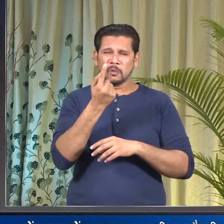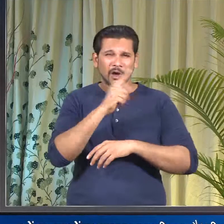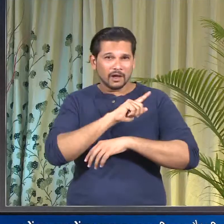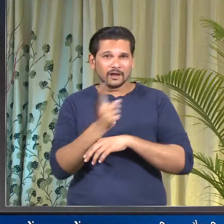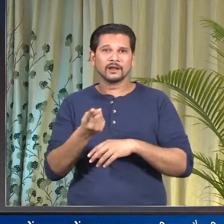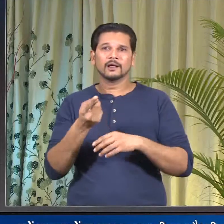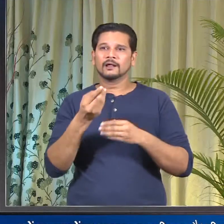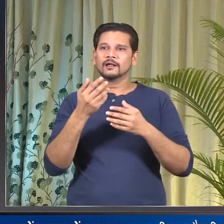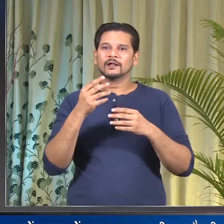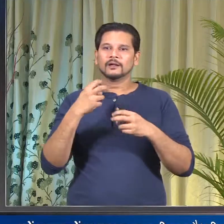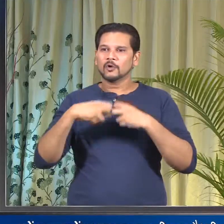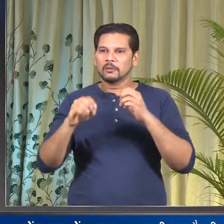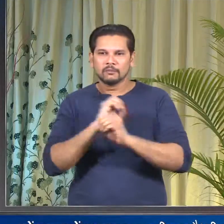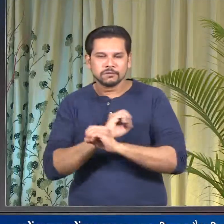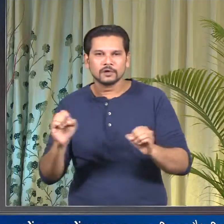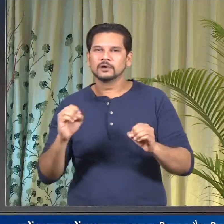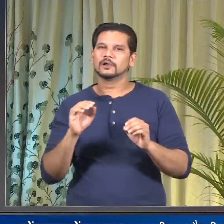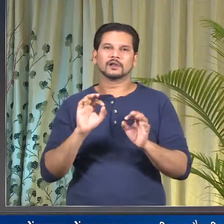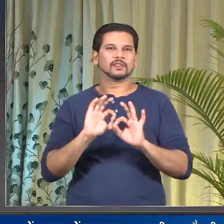दिन जीवन में समस्या ना आए